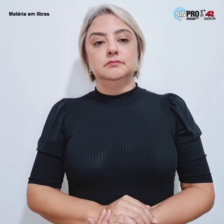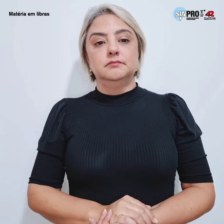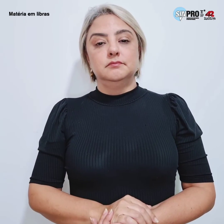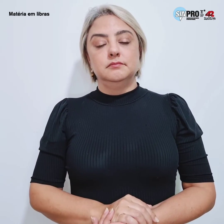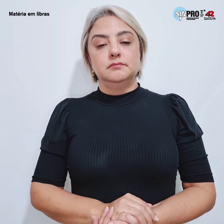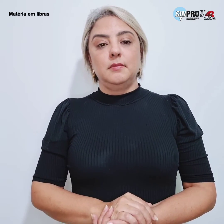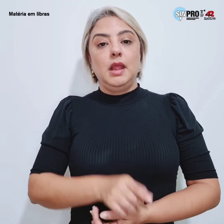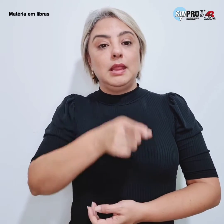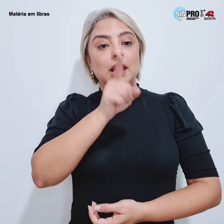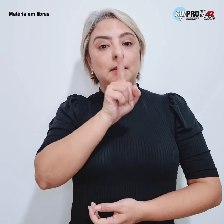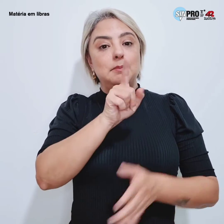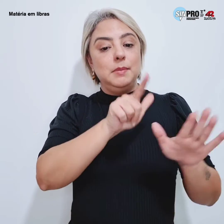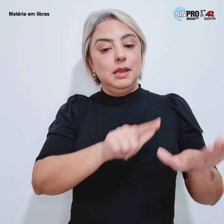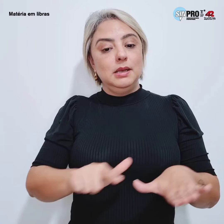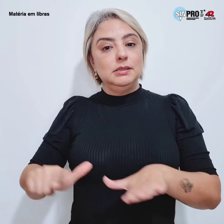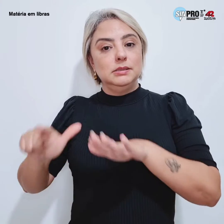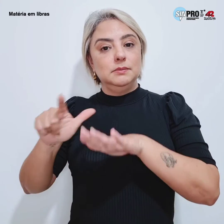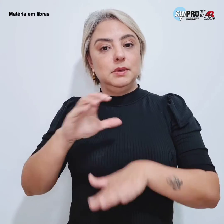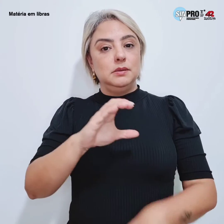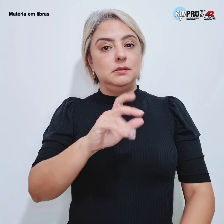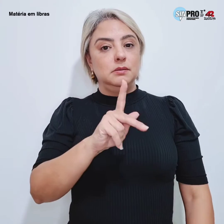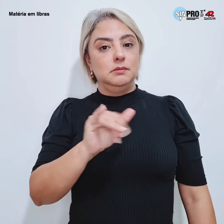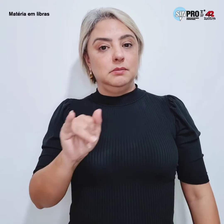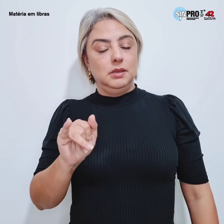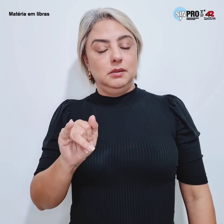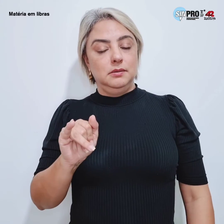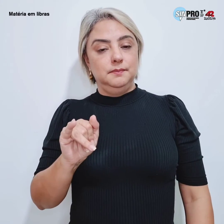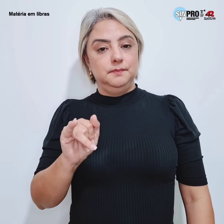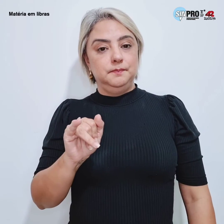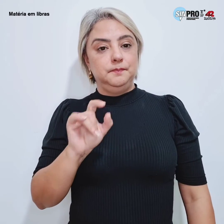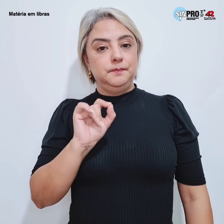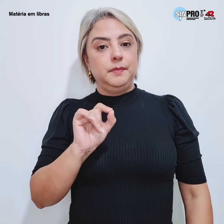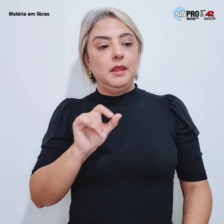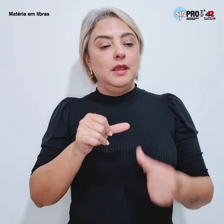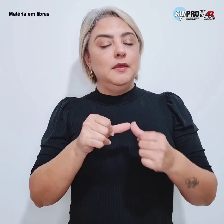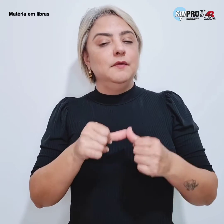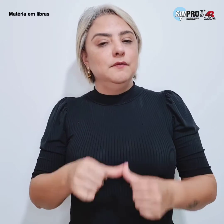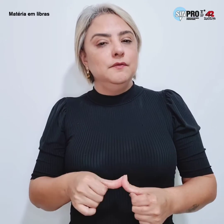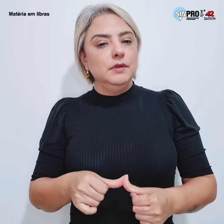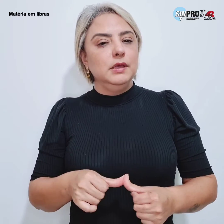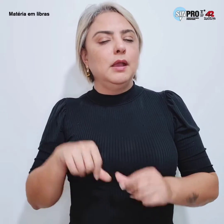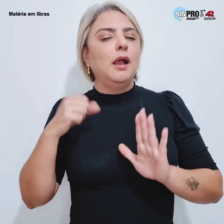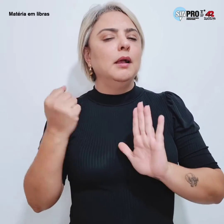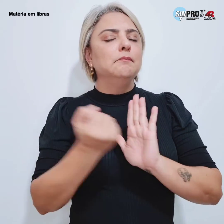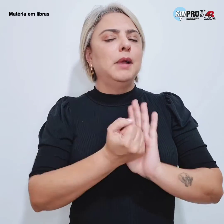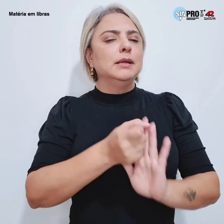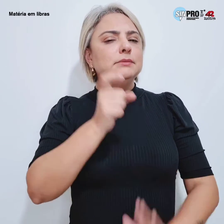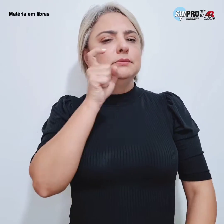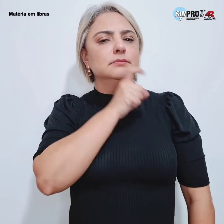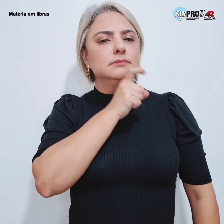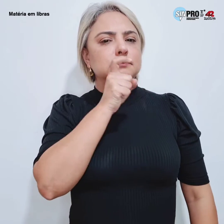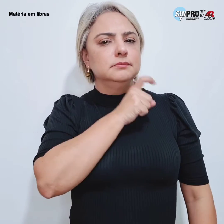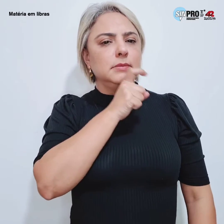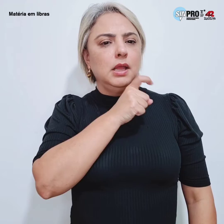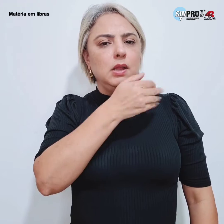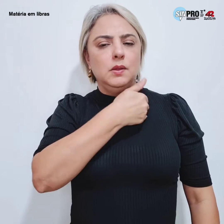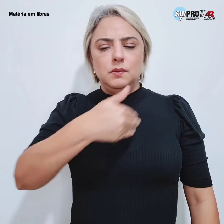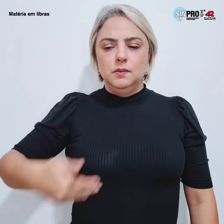Da primeira semana da CPI, no entanto, fica a marca da mentira do governo